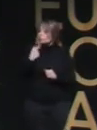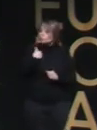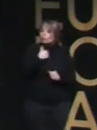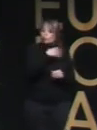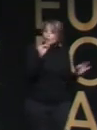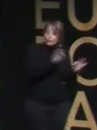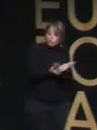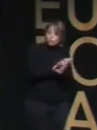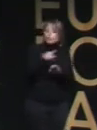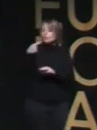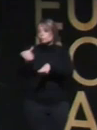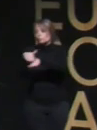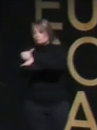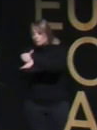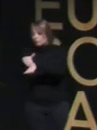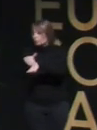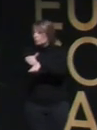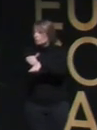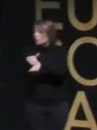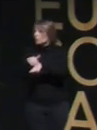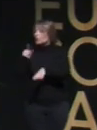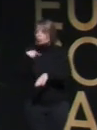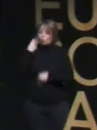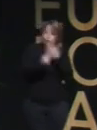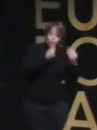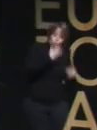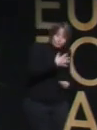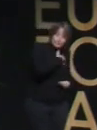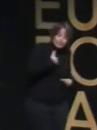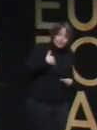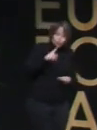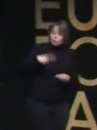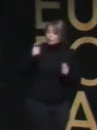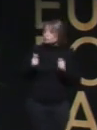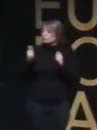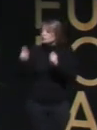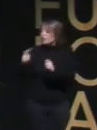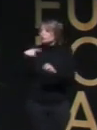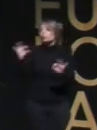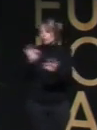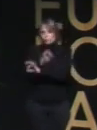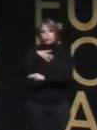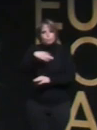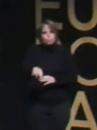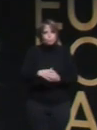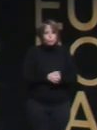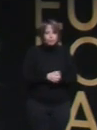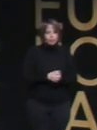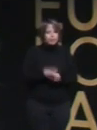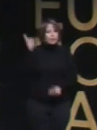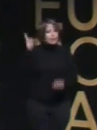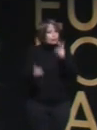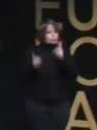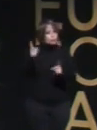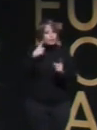perdón o disculparme con mi hijo o con mi hija que por querer hacerlo bien no darle el ejemplo que yo me puedo equivocar. Las figuras de autoridad tenemos